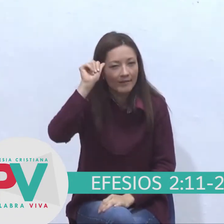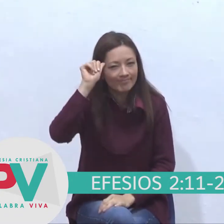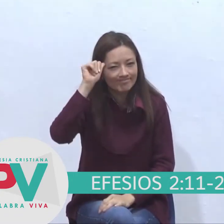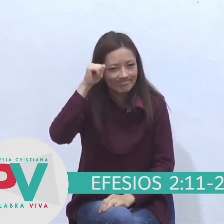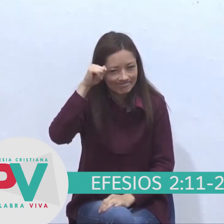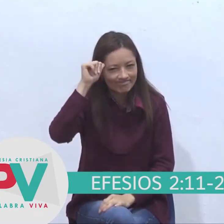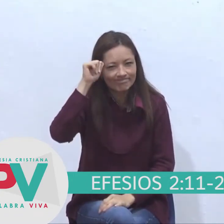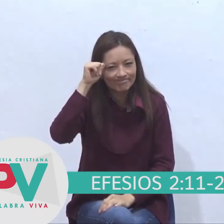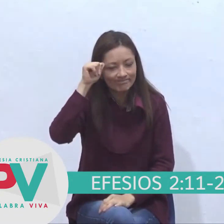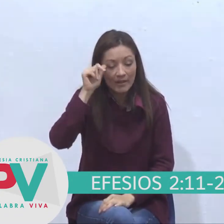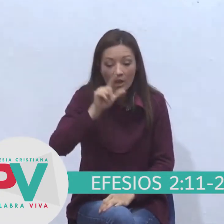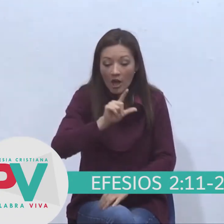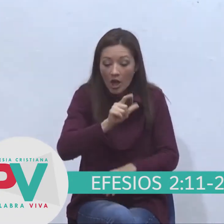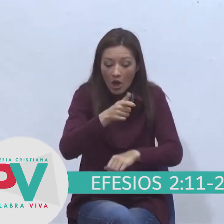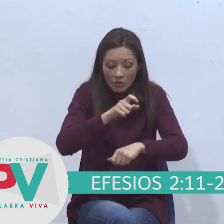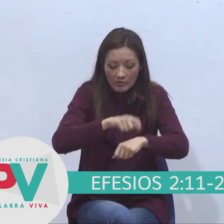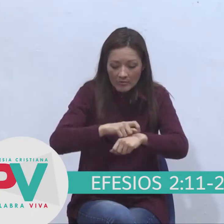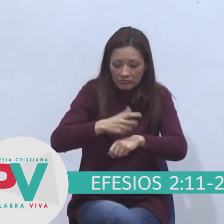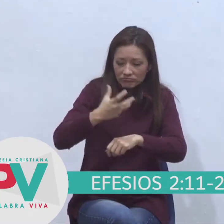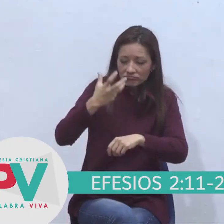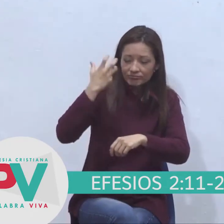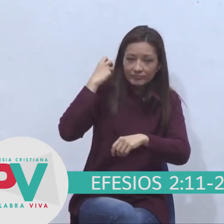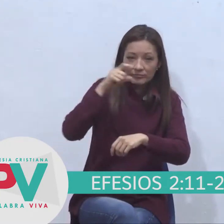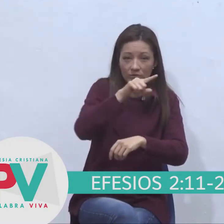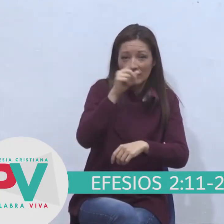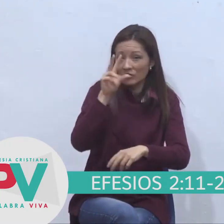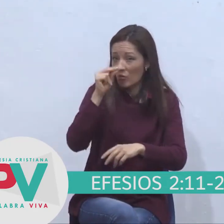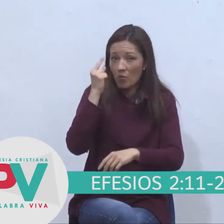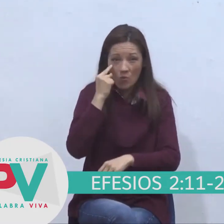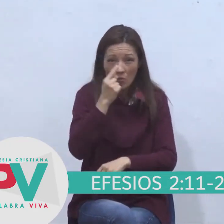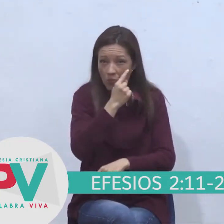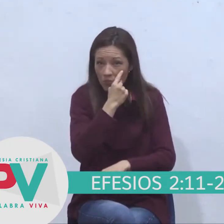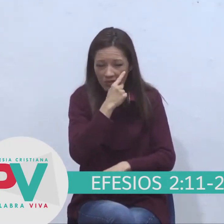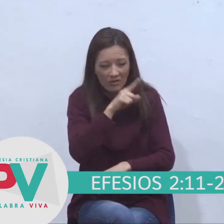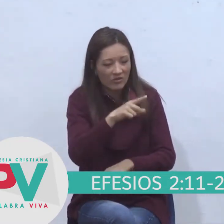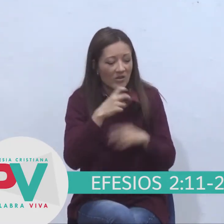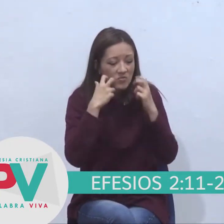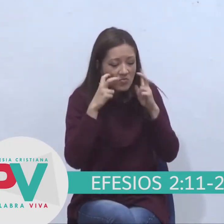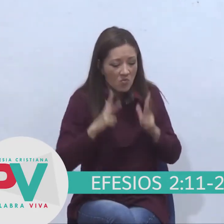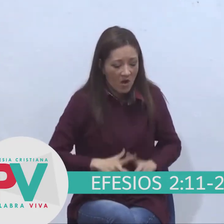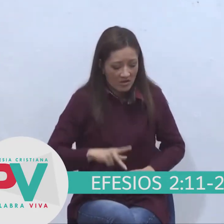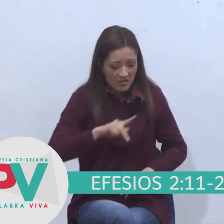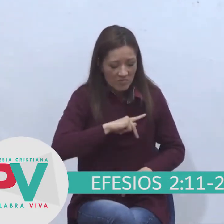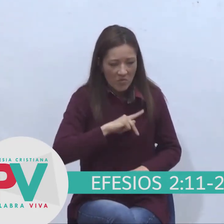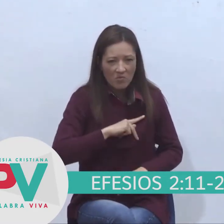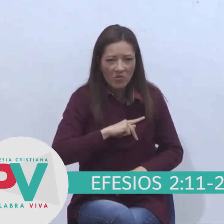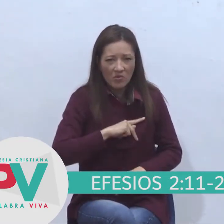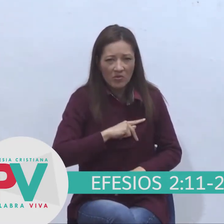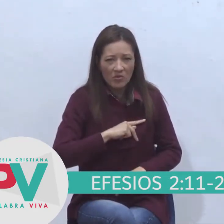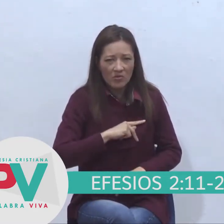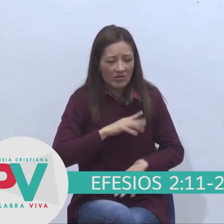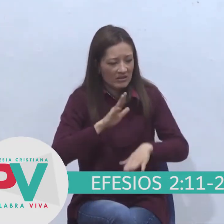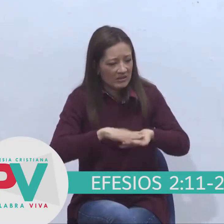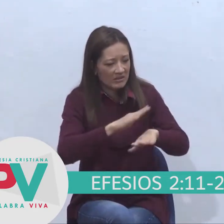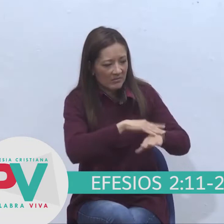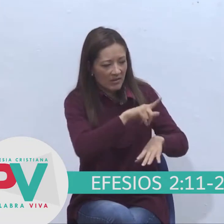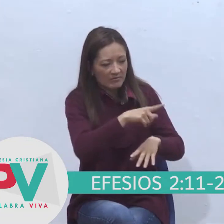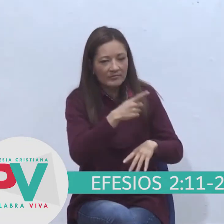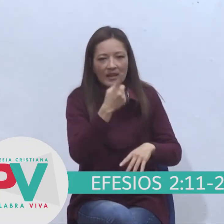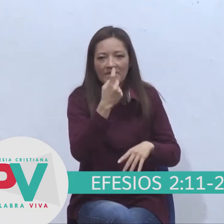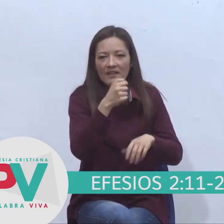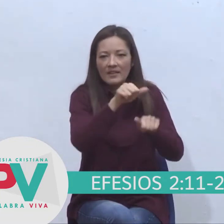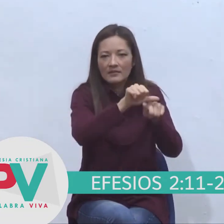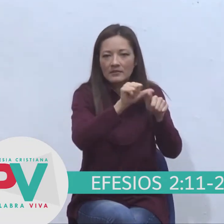acordaos de que en otro tiempo vosotros, los gentiles, en cuanto a la carne, erais llamados